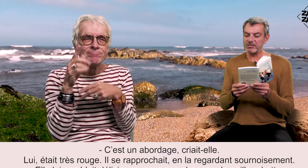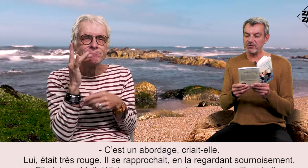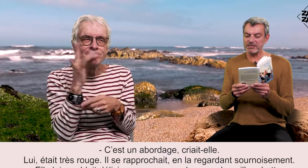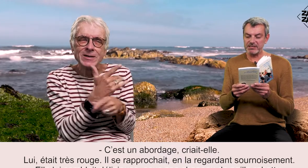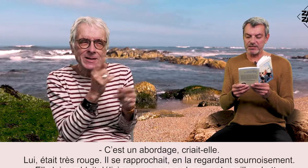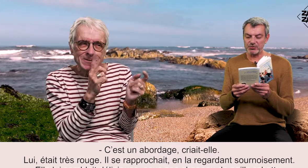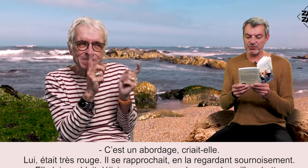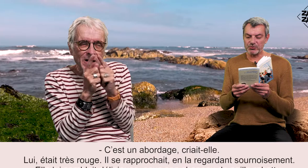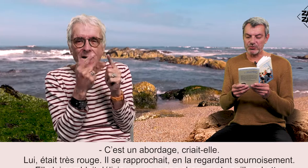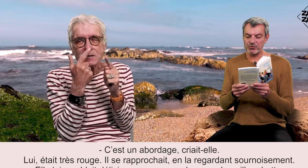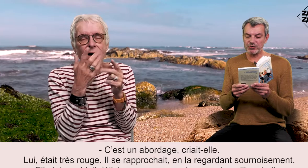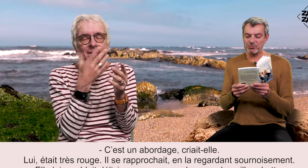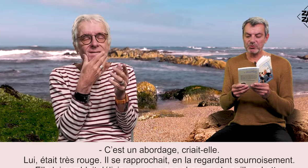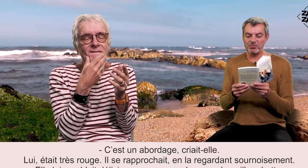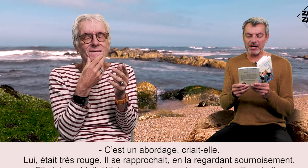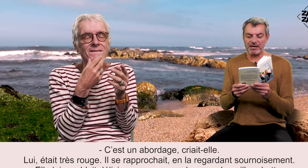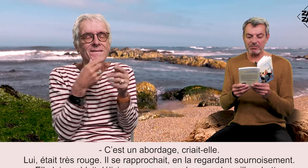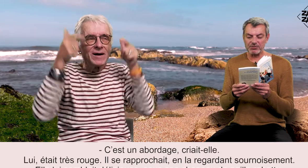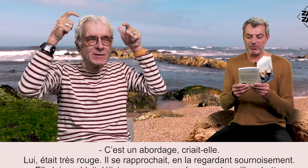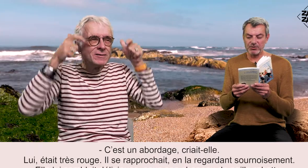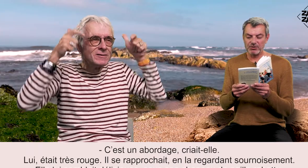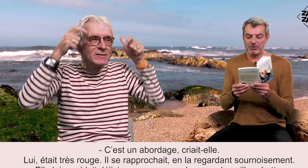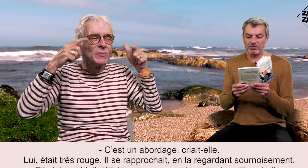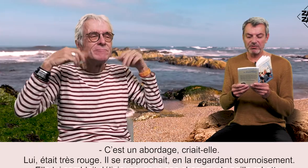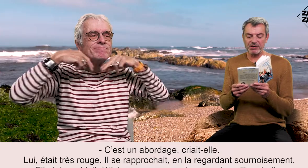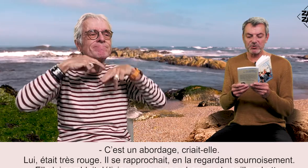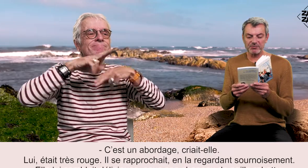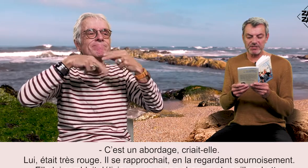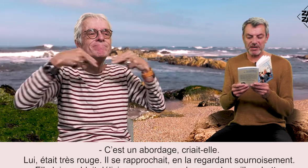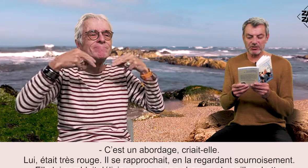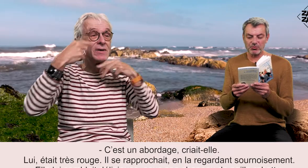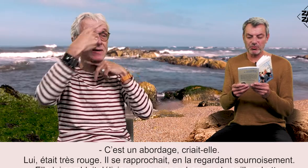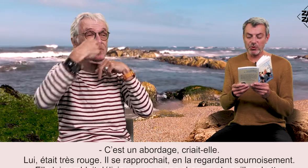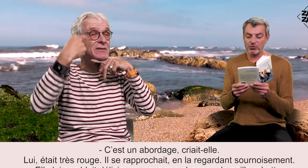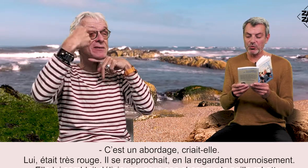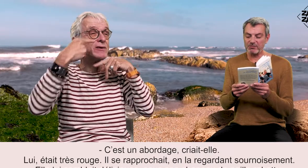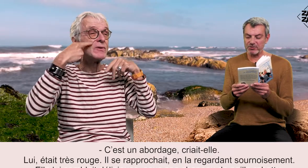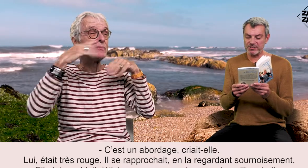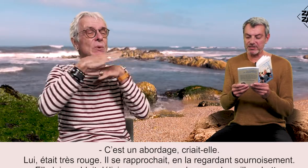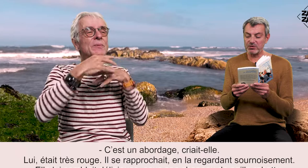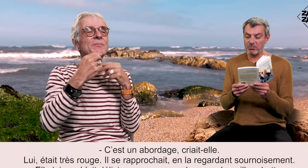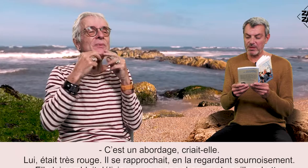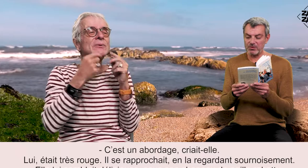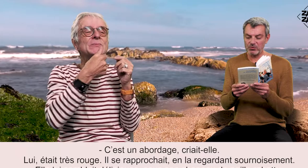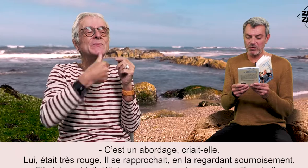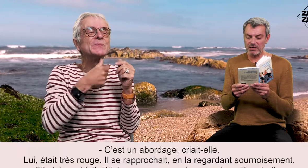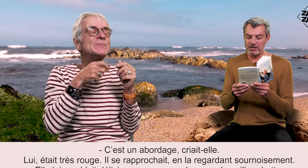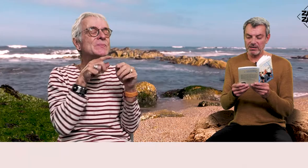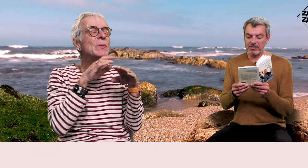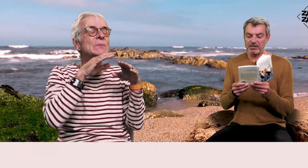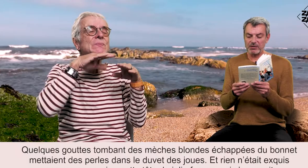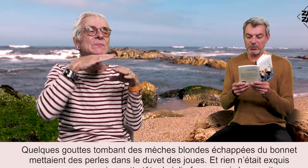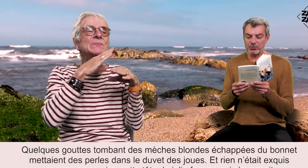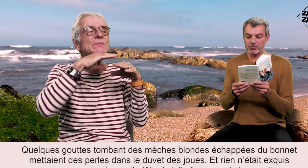Elle lui semblait délicieuse sous son chapeau de paille rabattu. On ne voyait que son visage dont le menton à faussettes trempait dans l'eau.